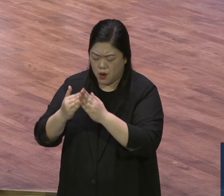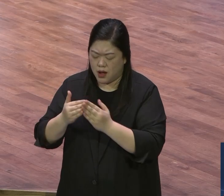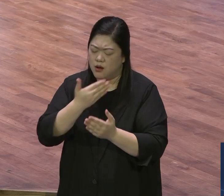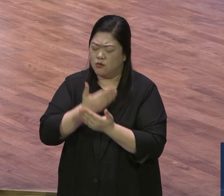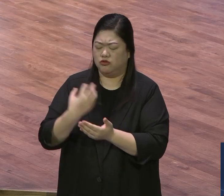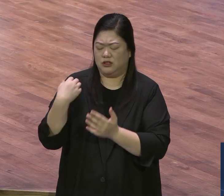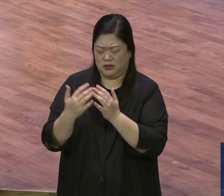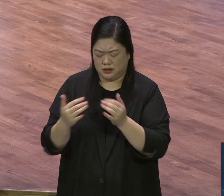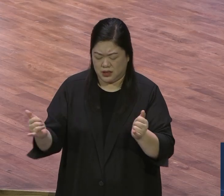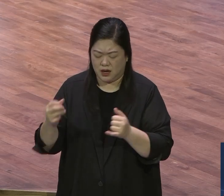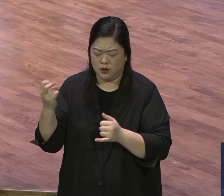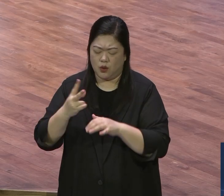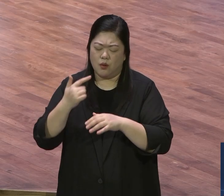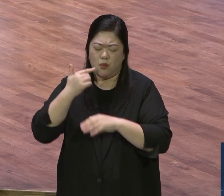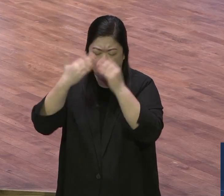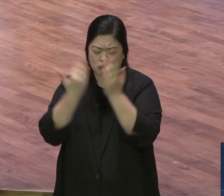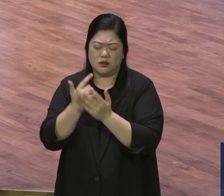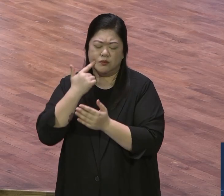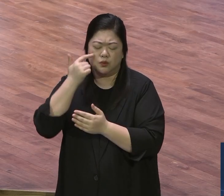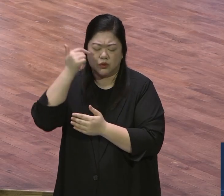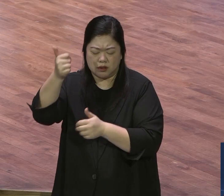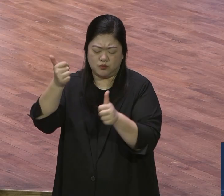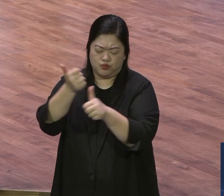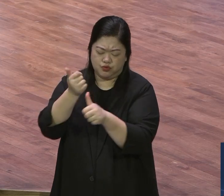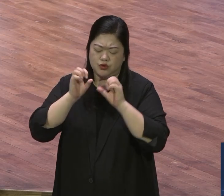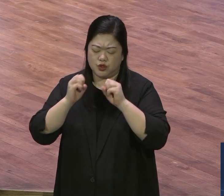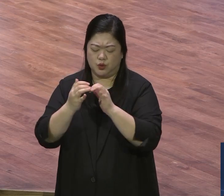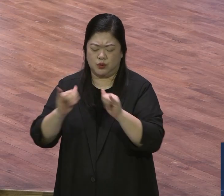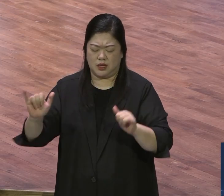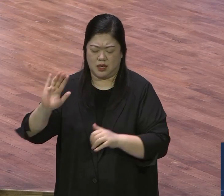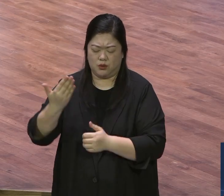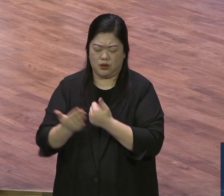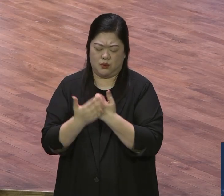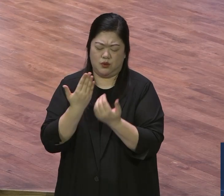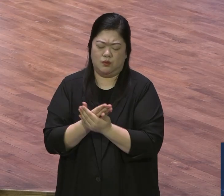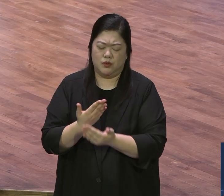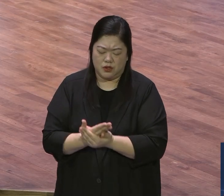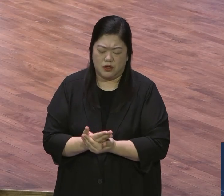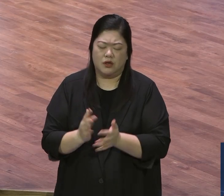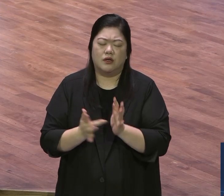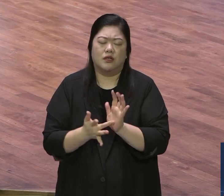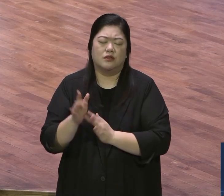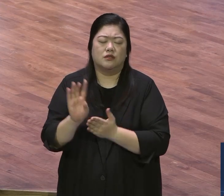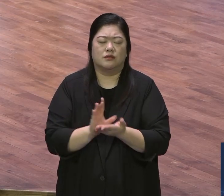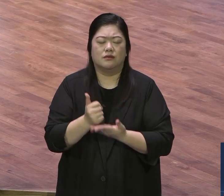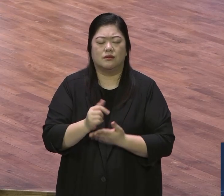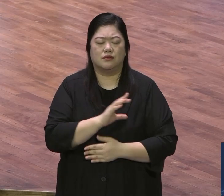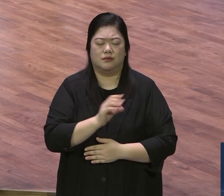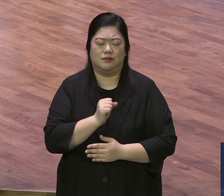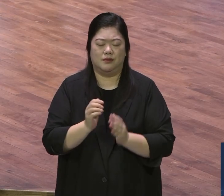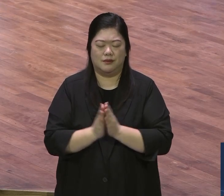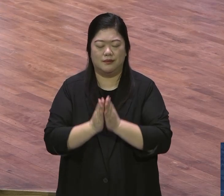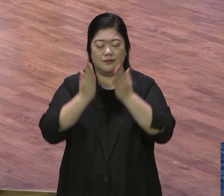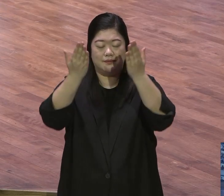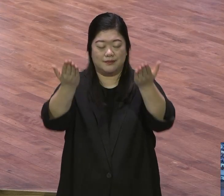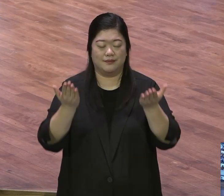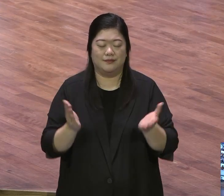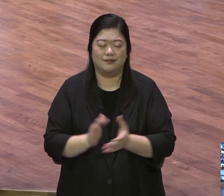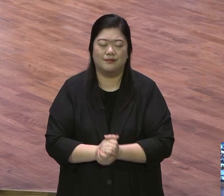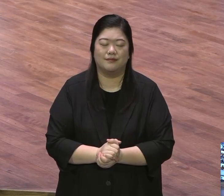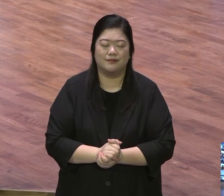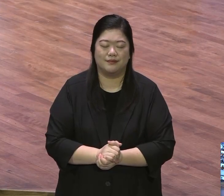되게 하시고 모든 교육자에게 다 되게 하여 주옵사사 예수의 소름 받들어 기도합니다 아멘